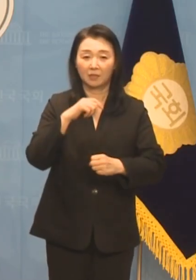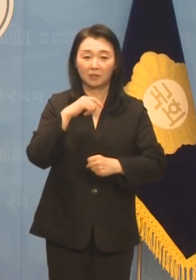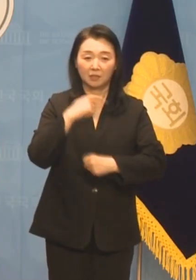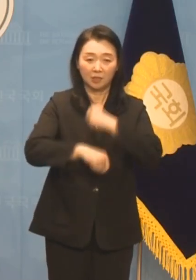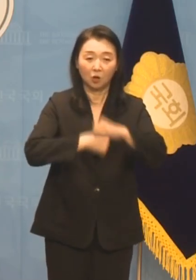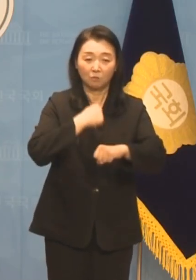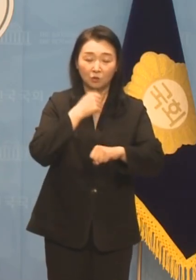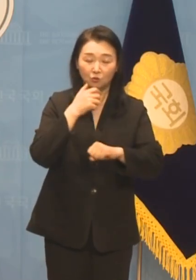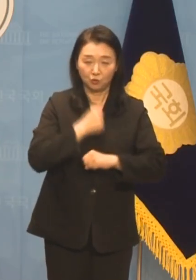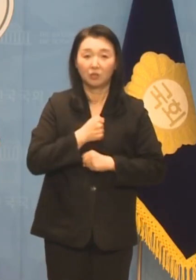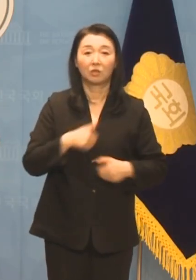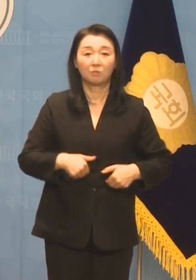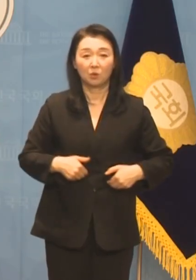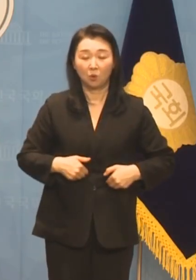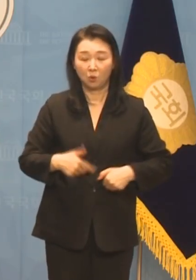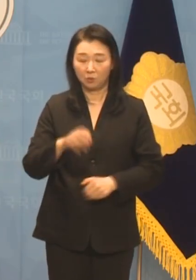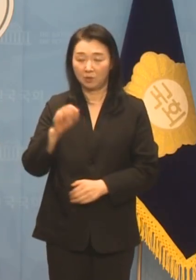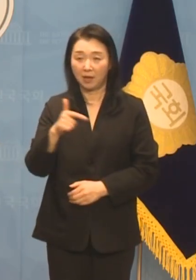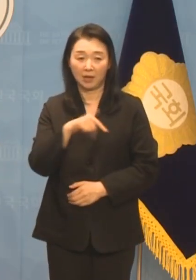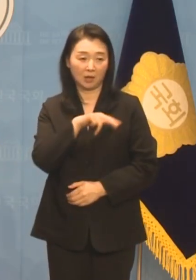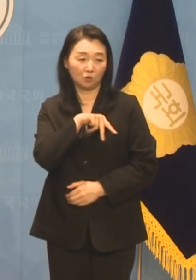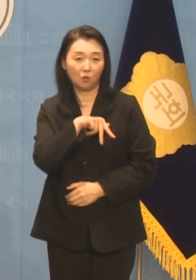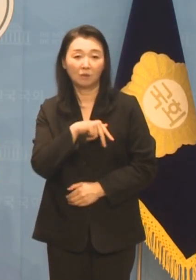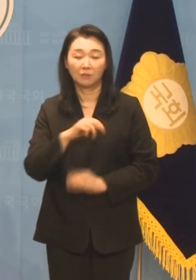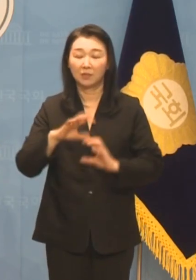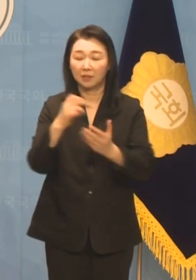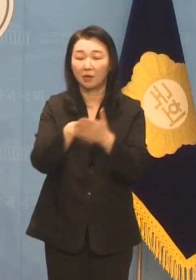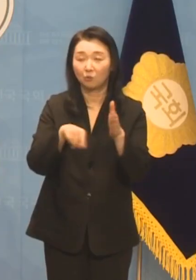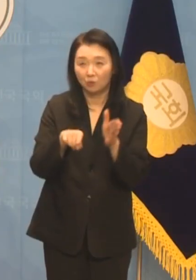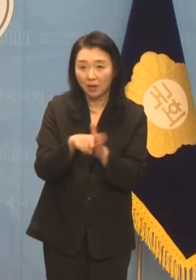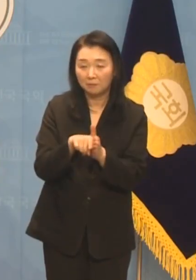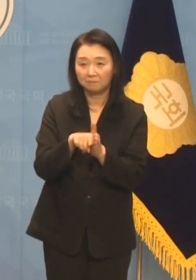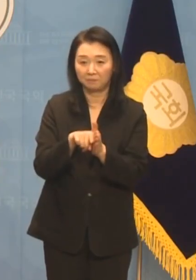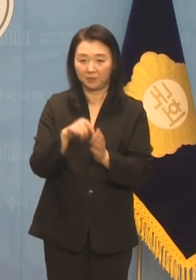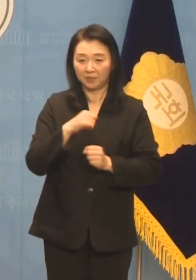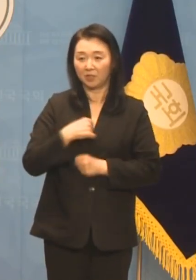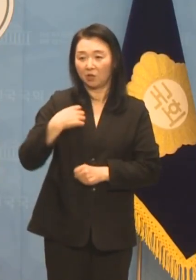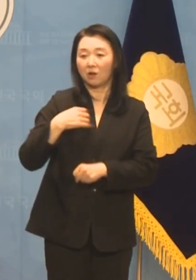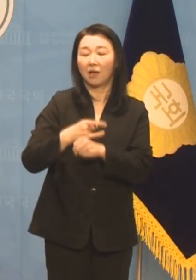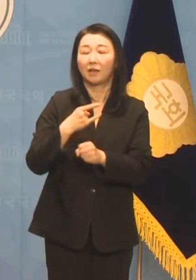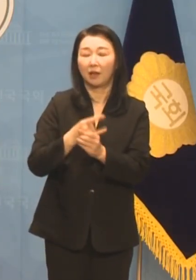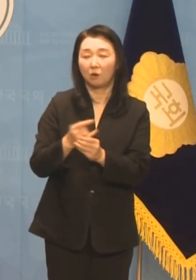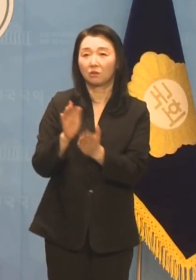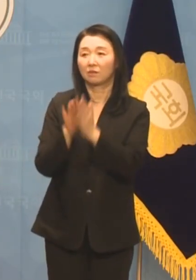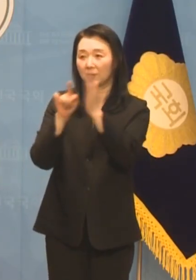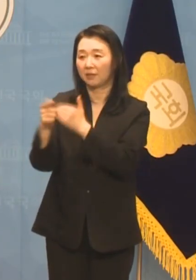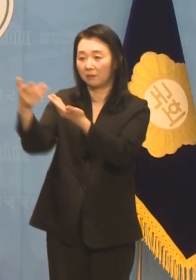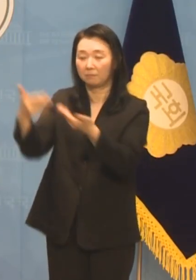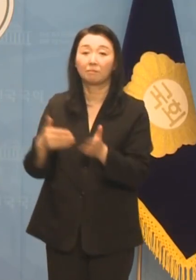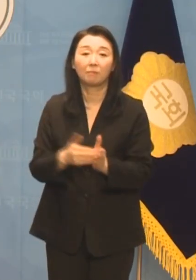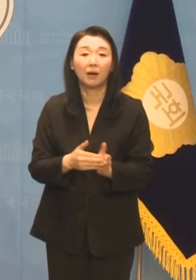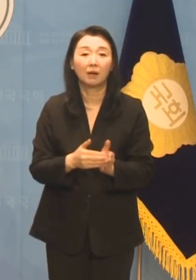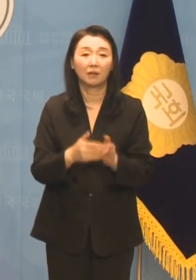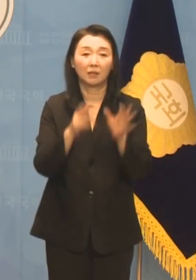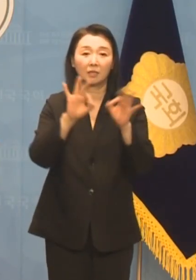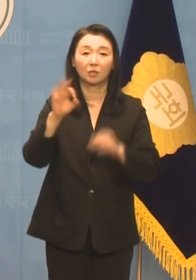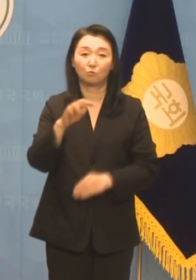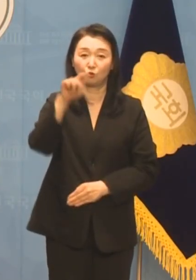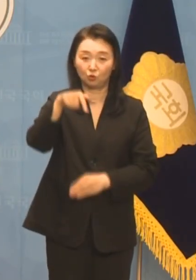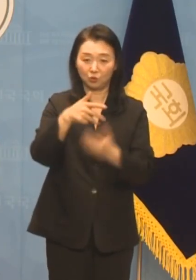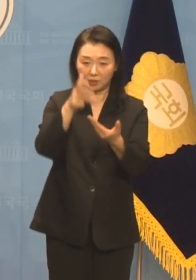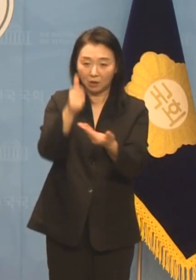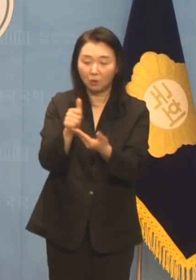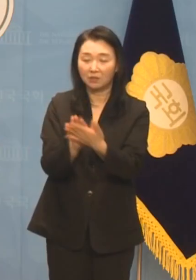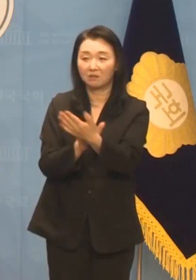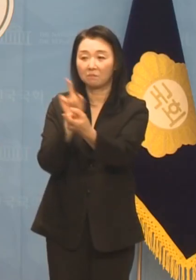나경원 의원은 이 나라를 위해 역할을 해달라는 교시를 직접 찾아가 받았습니다. 김문수 전 장관도